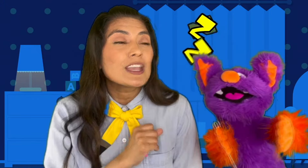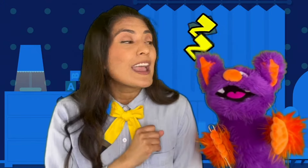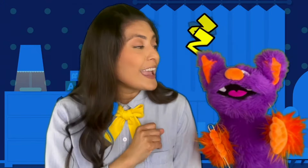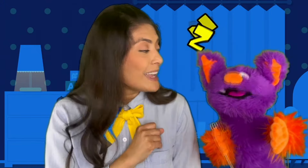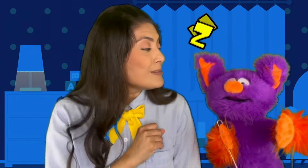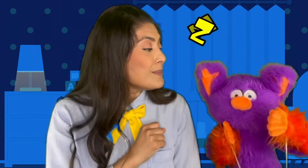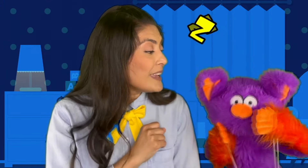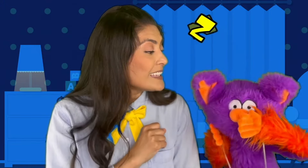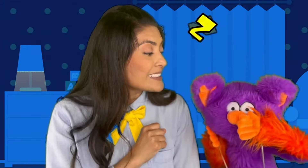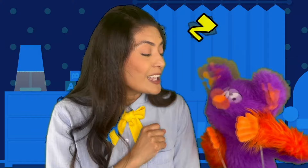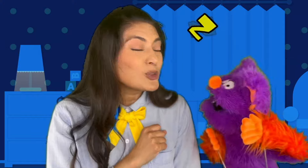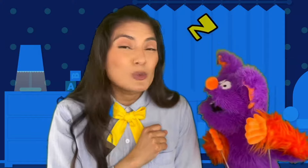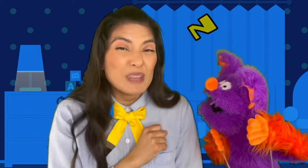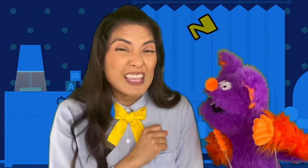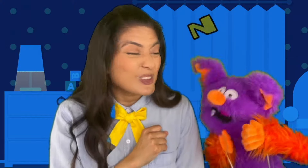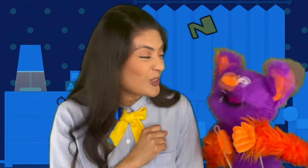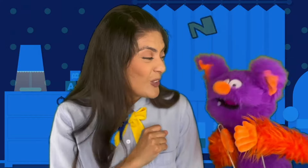El bebé está durmiendo.